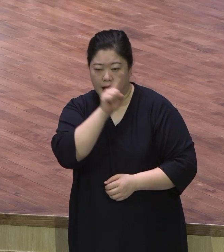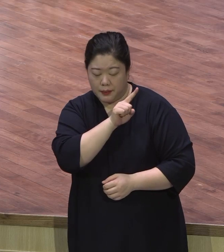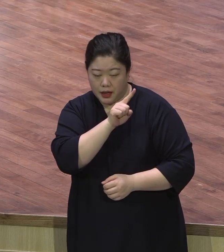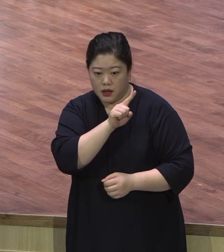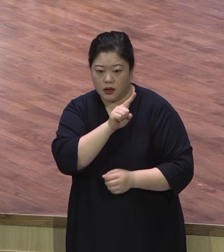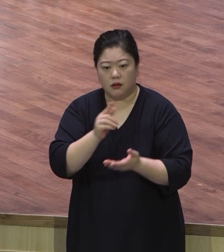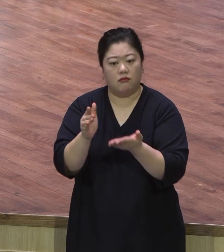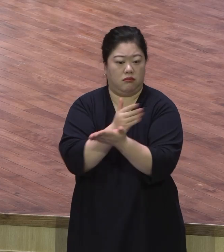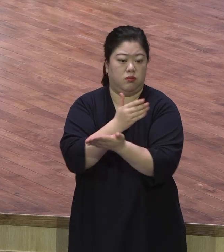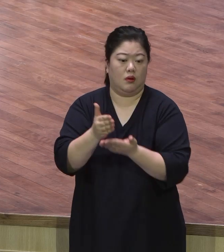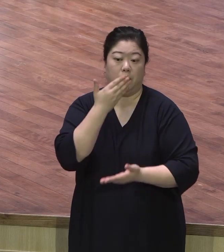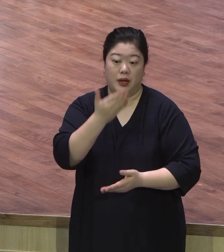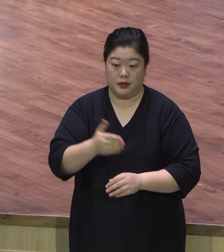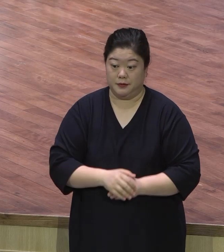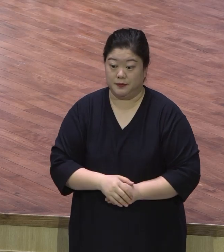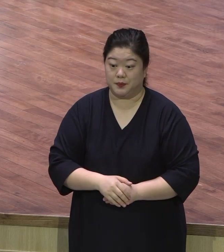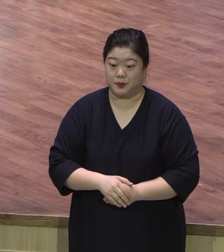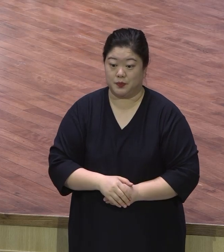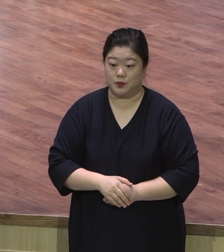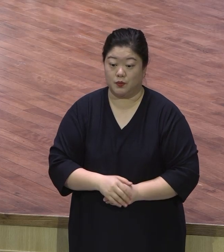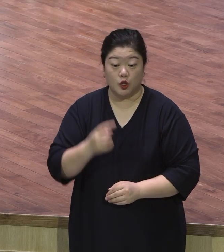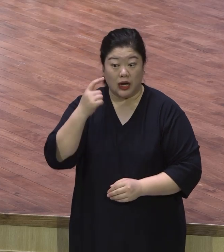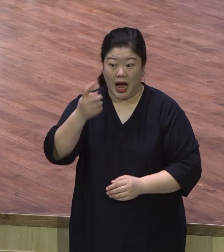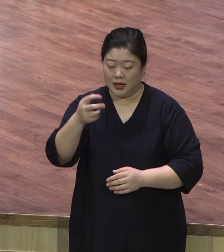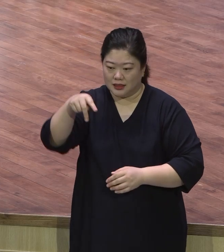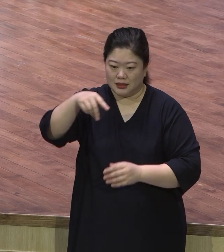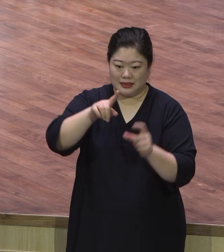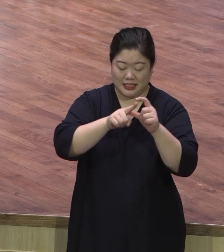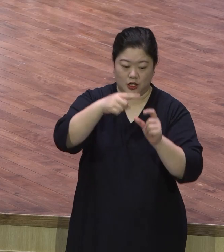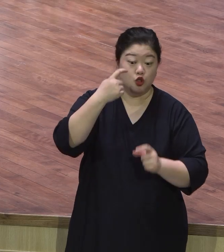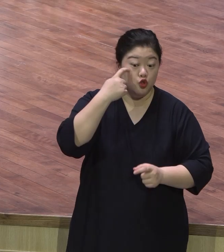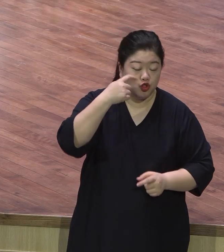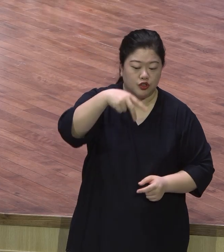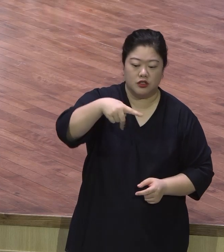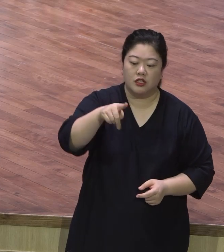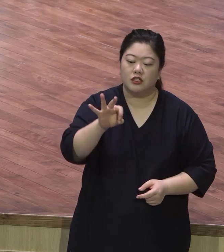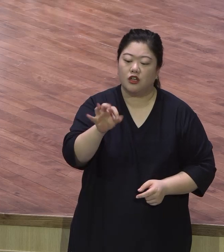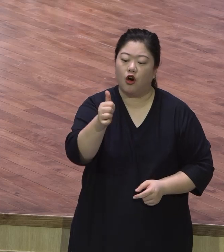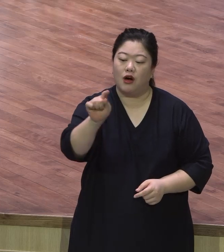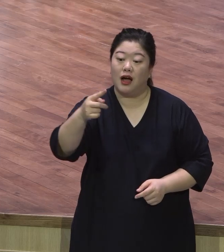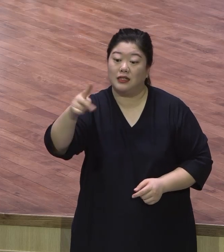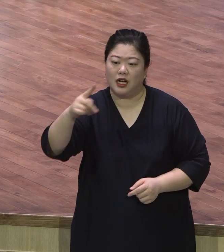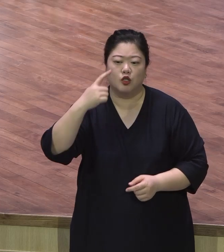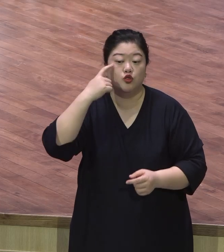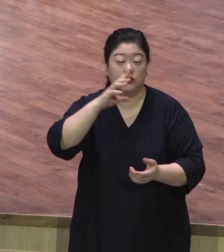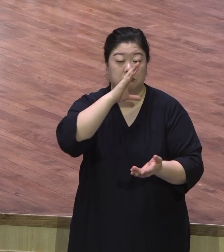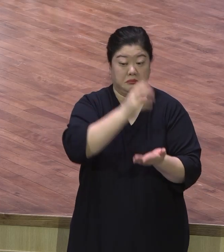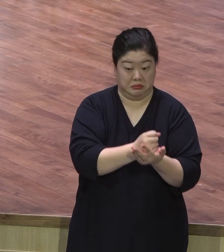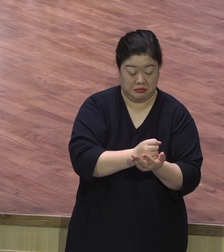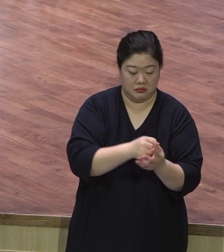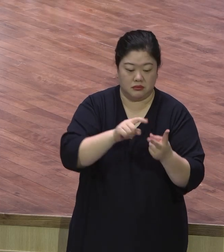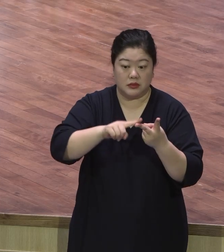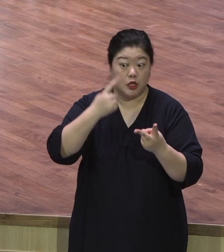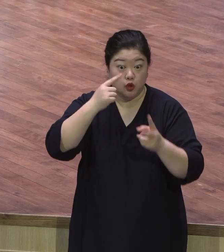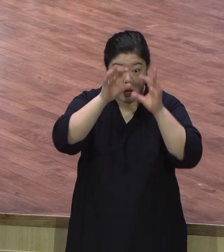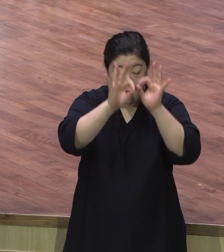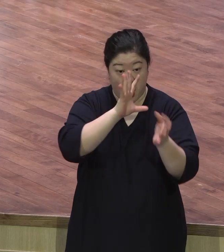빠진 눈 성한 눈이 있고 나쁘고 상한 눈이 있다고 그랬어요